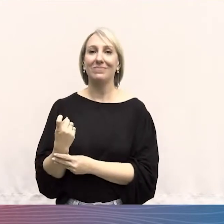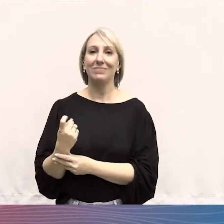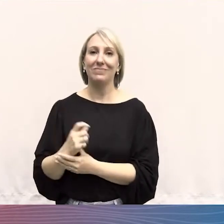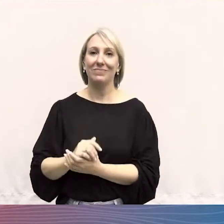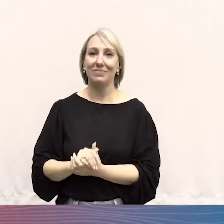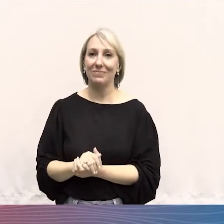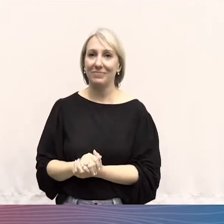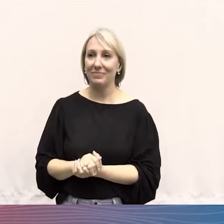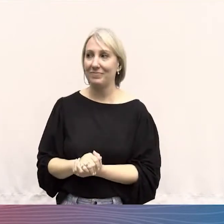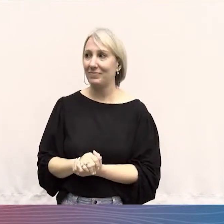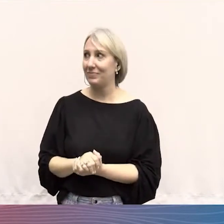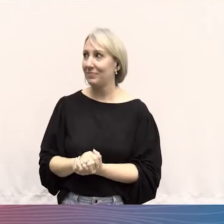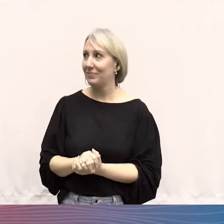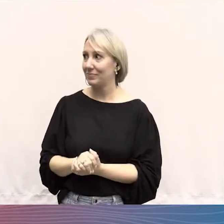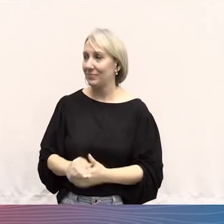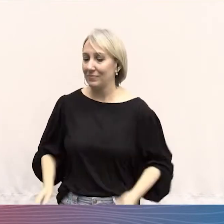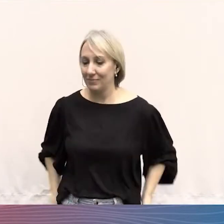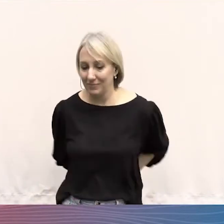lá. Então ali,